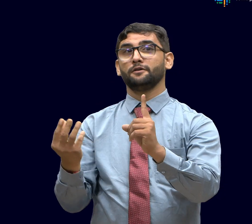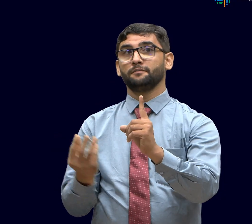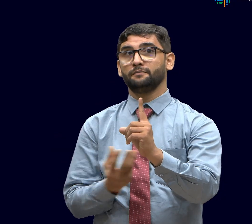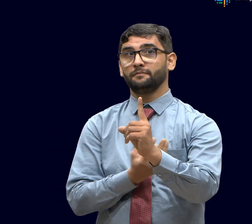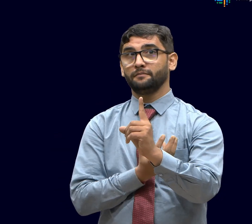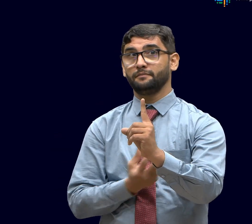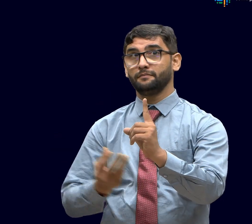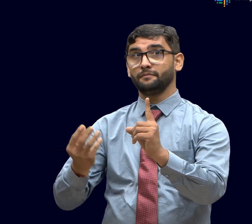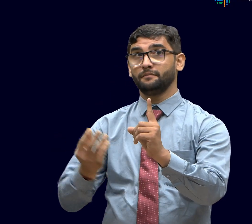ભૌતિકશાસ્ત્ર,